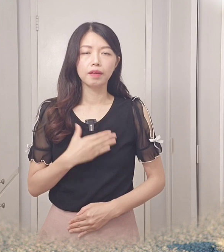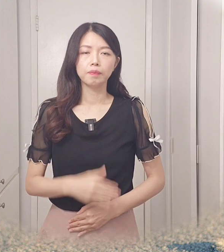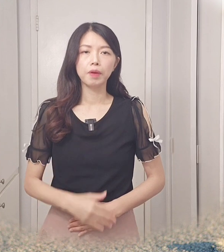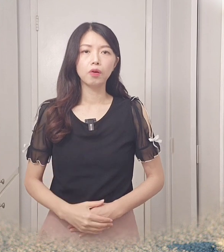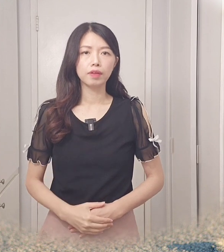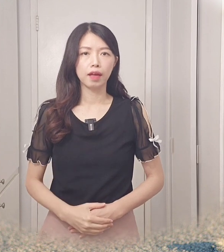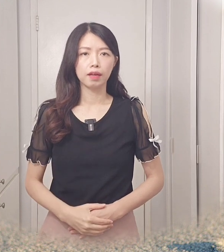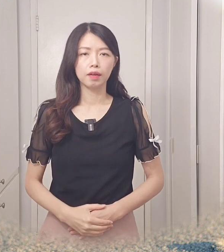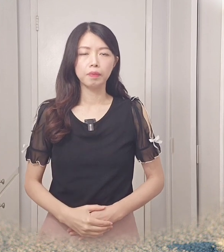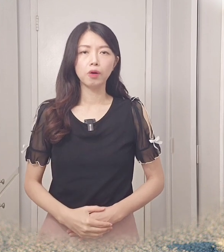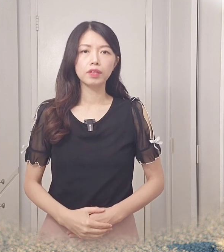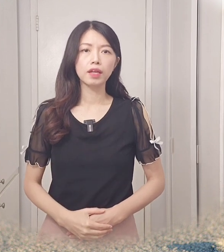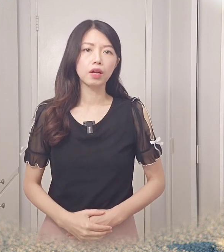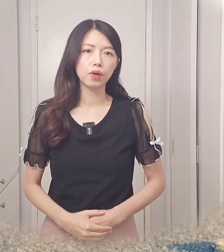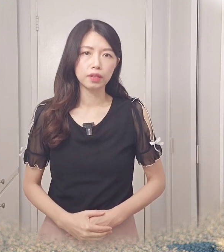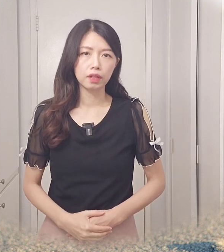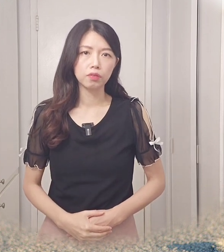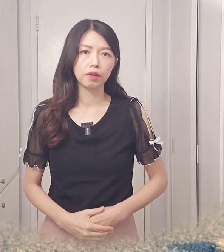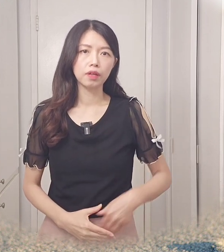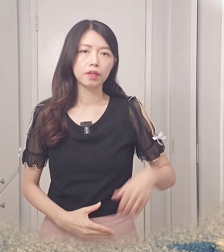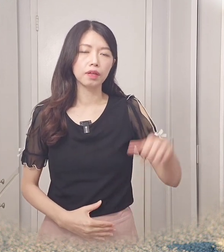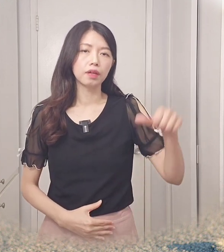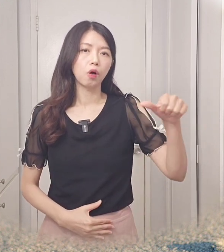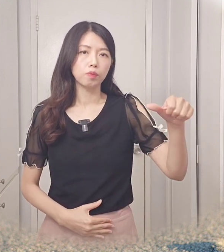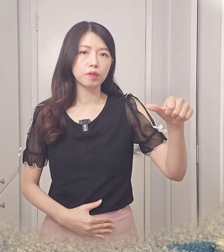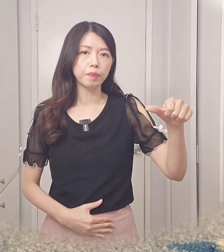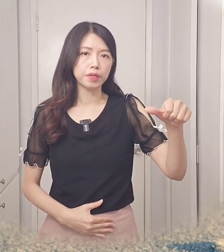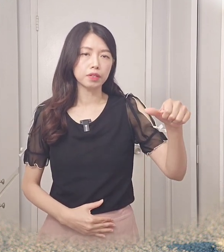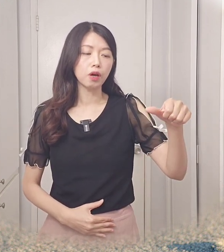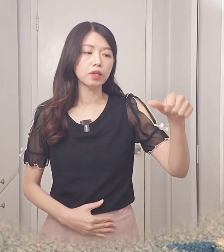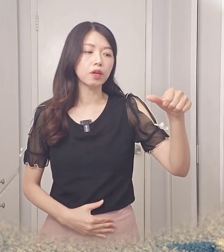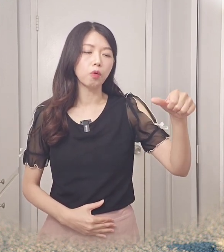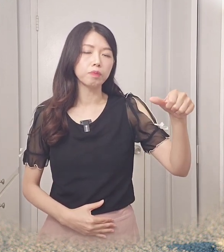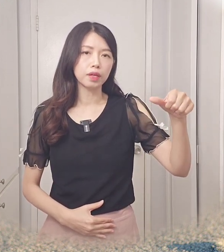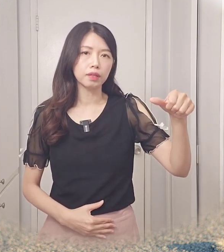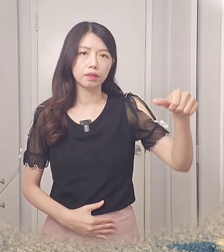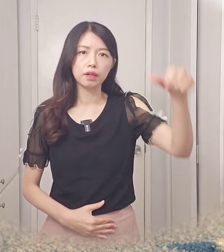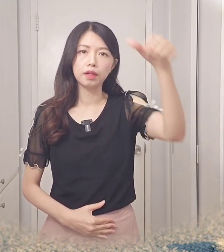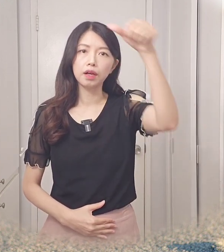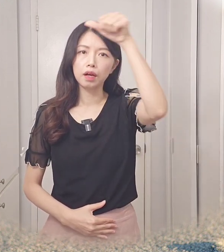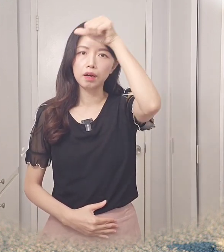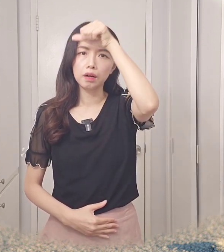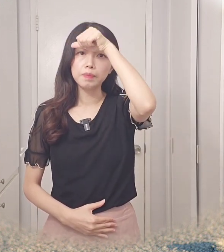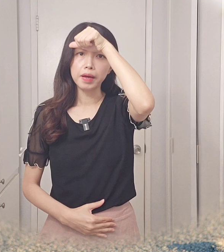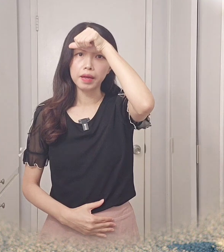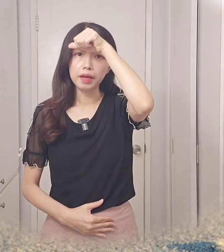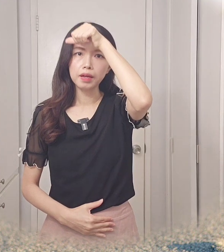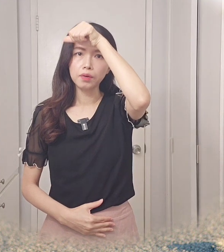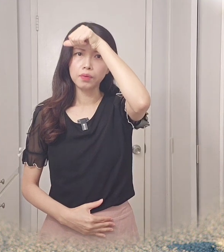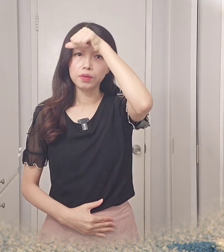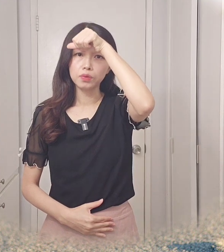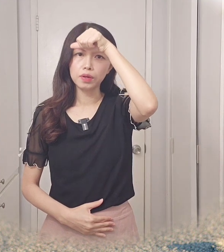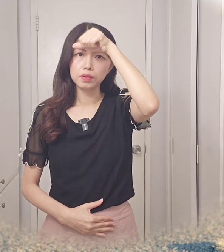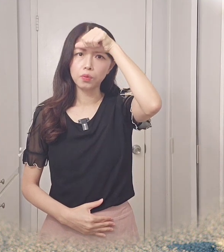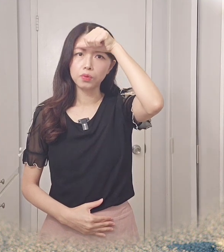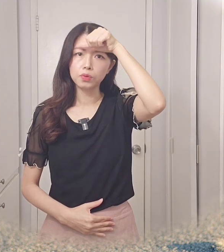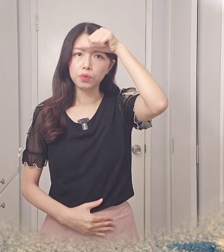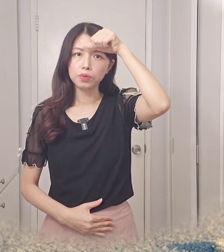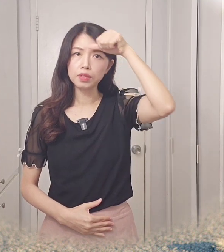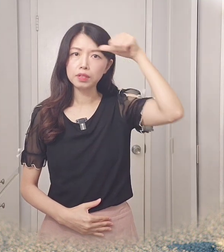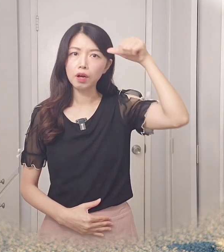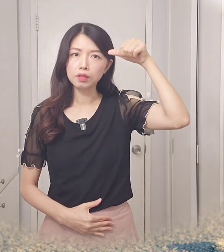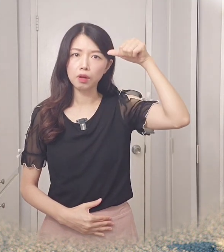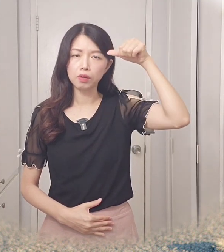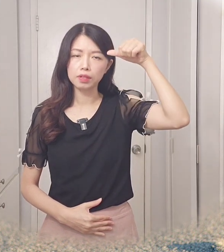내 평생, 평생이라고 한 뜻의 수어는 엄지만 펴셔서 이 엄지의 등을 이마에 왼쪽에서